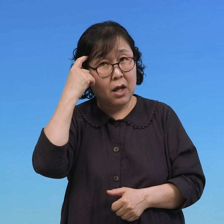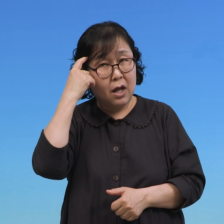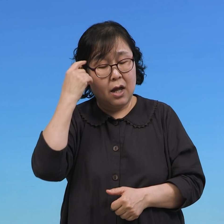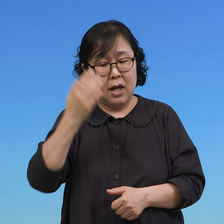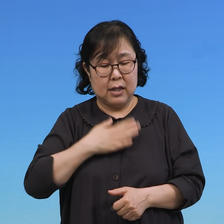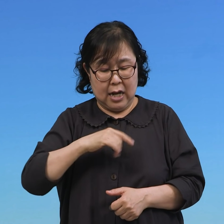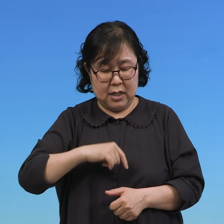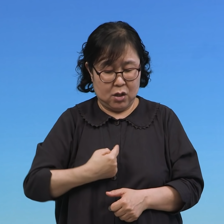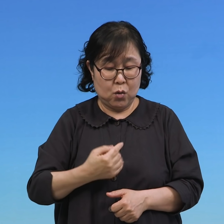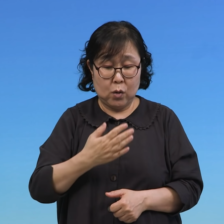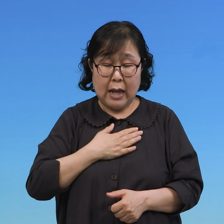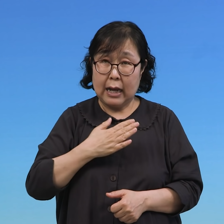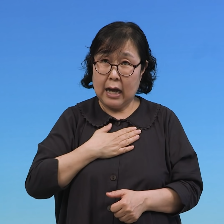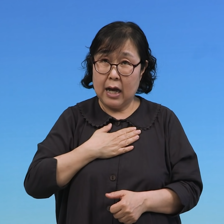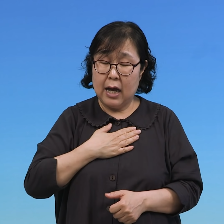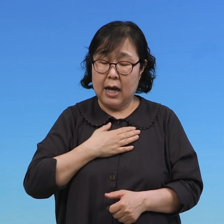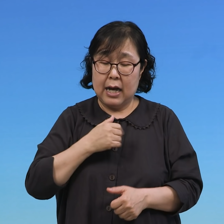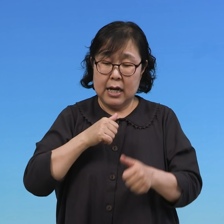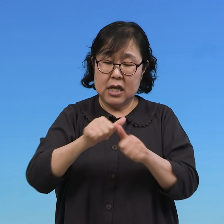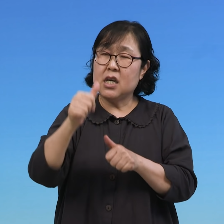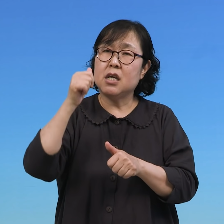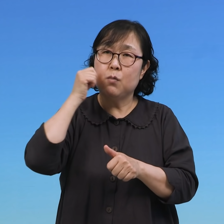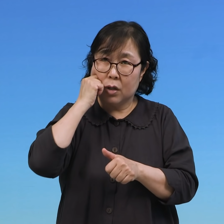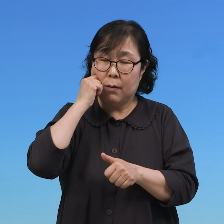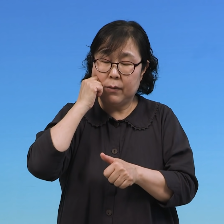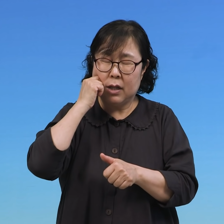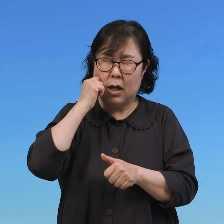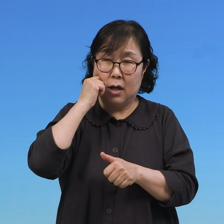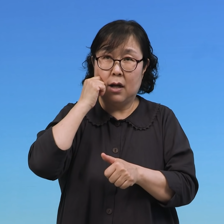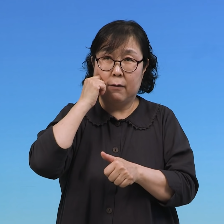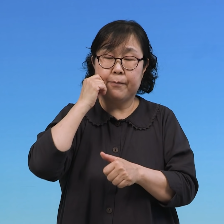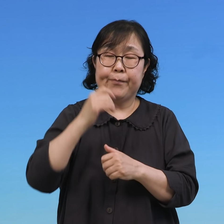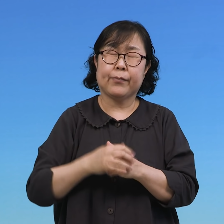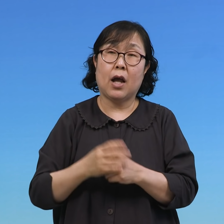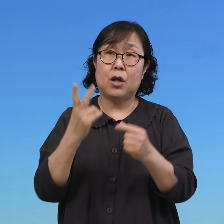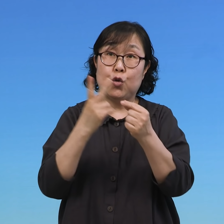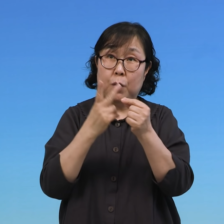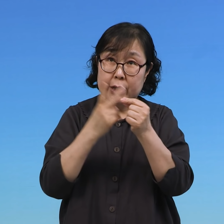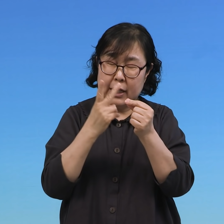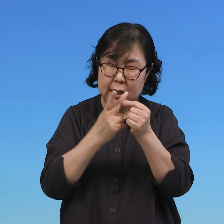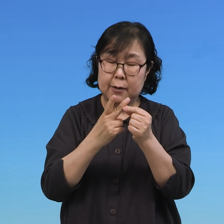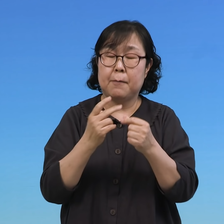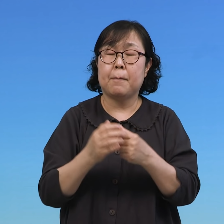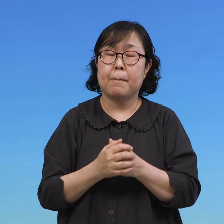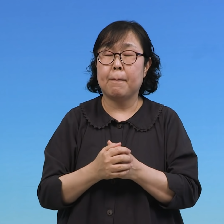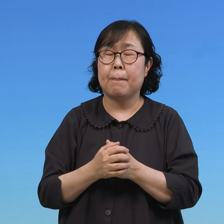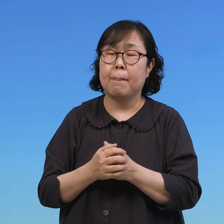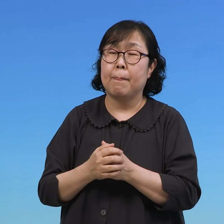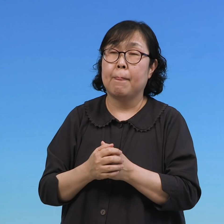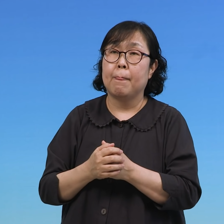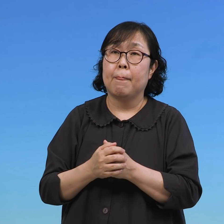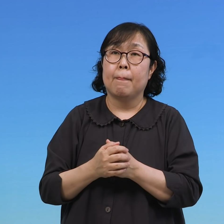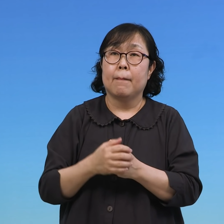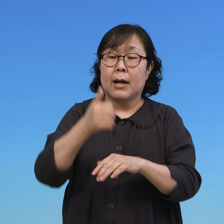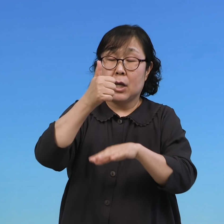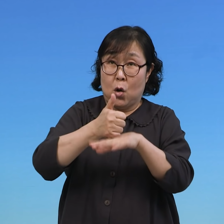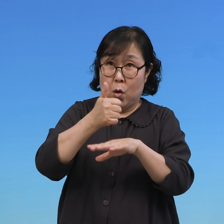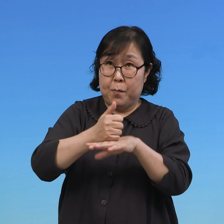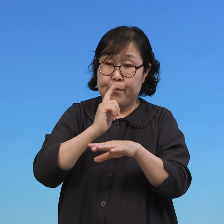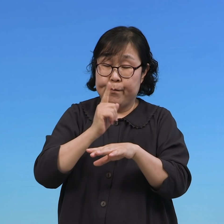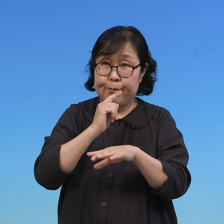못 이기잖아요. 우리 자아를 이길 수 없습니다. 이게 첫 번째 드리고 싶은 말씀이에요. 그런가 하면 이제 오늘의 결론으로 두 번째